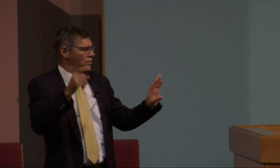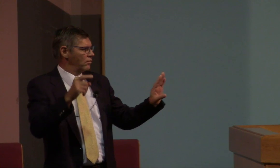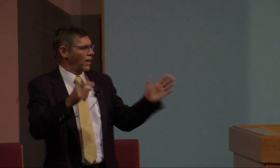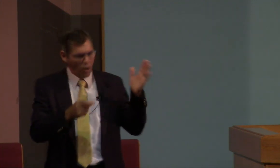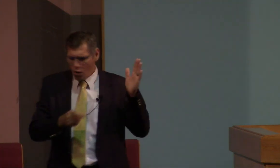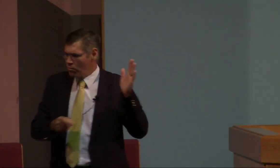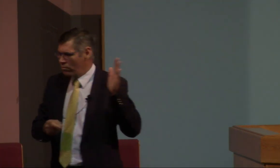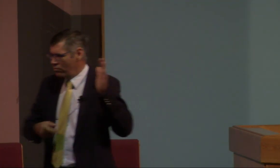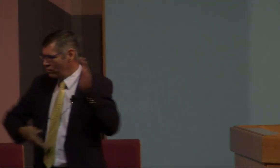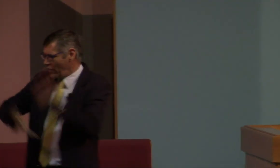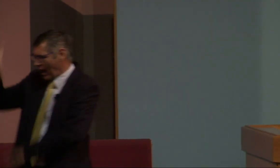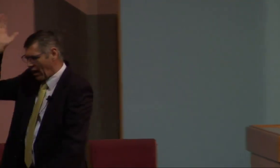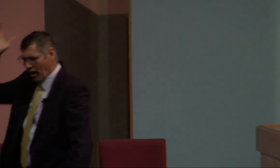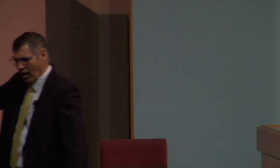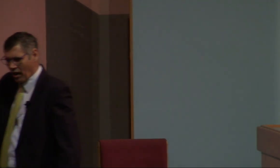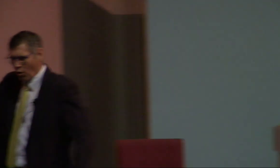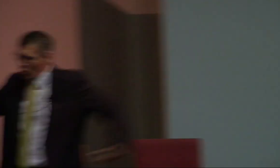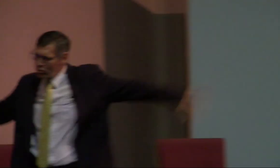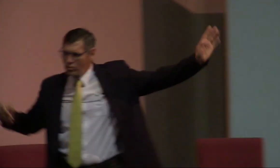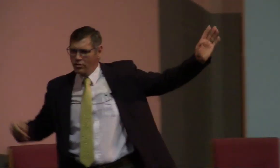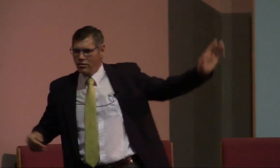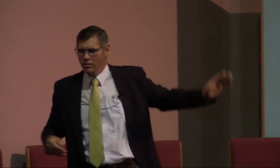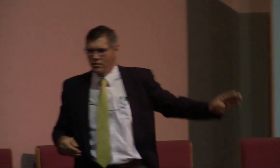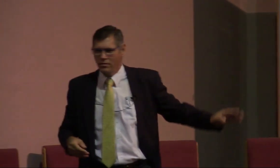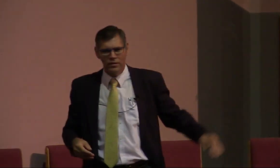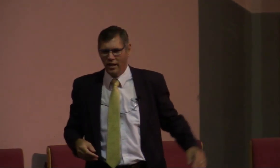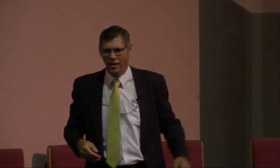draai om, weg, los, nee.